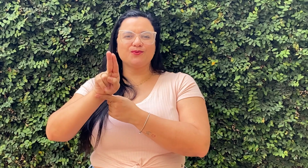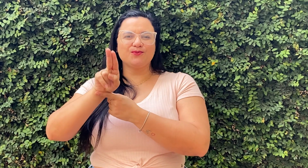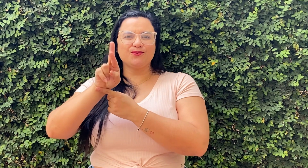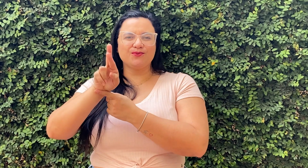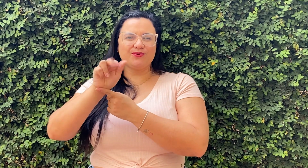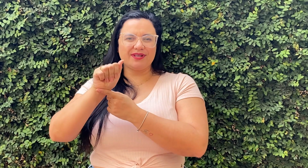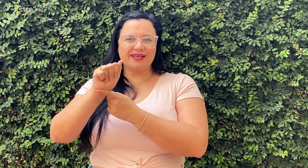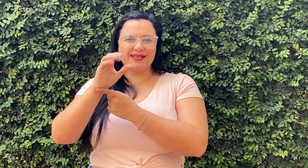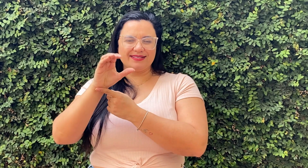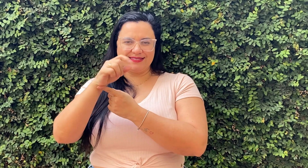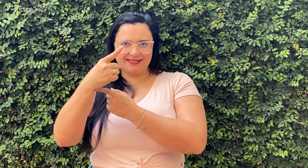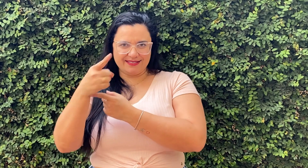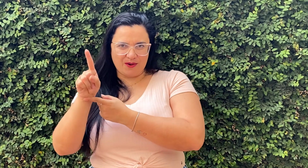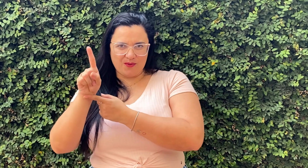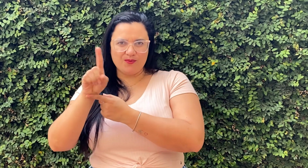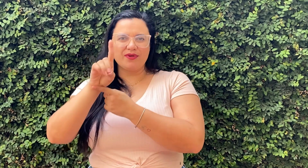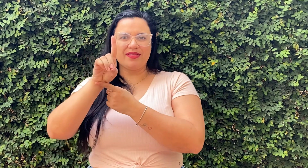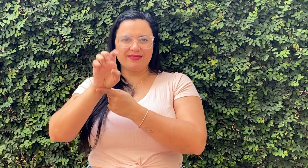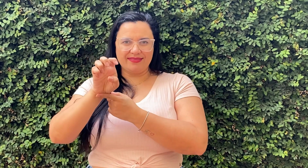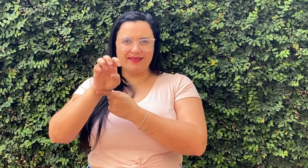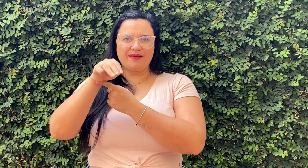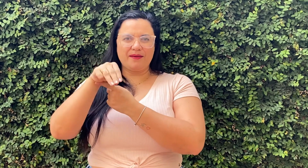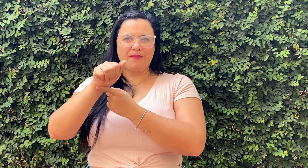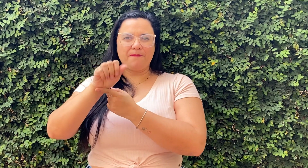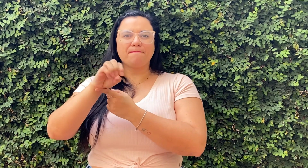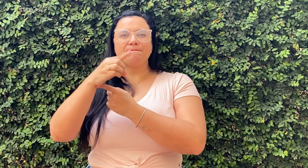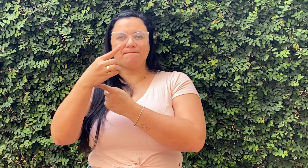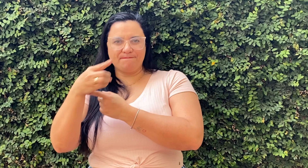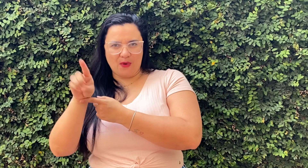Por exemplo, a configuração de mão.